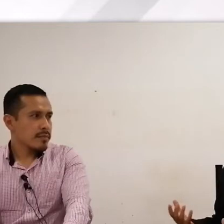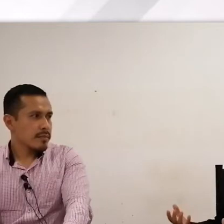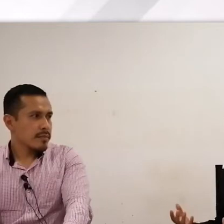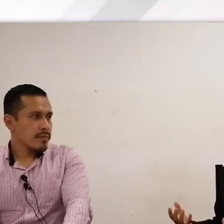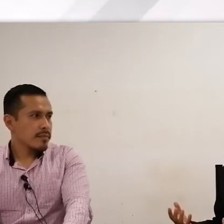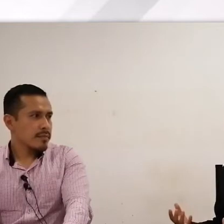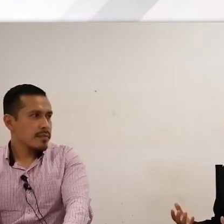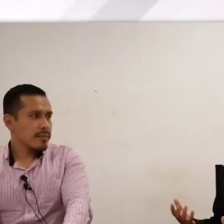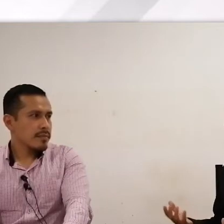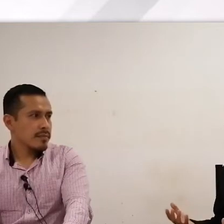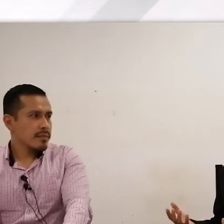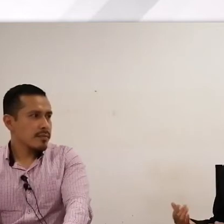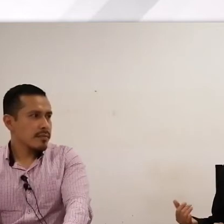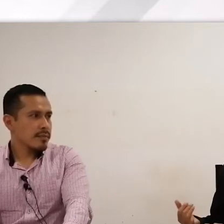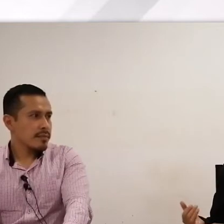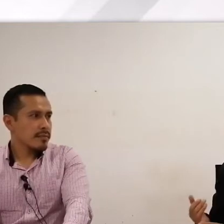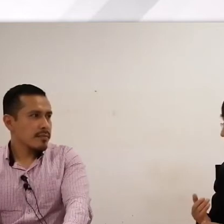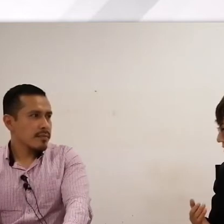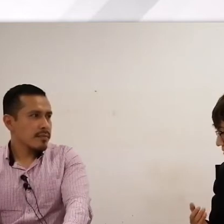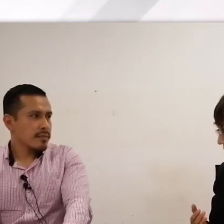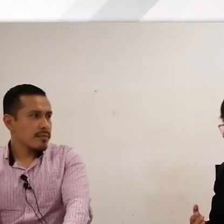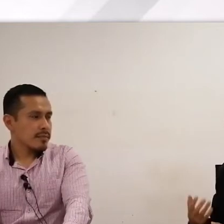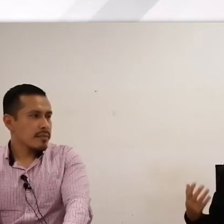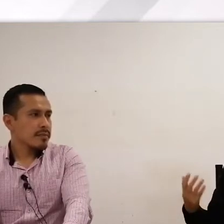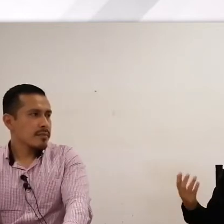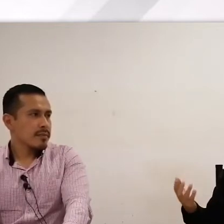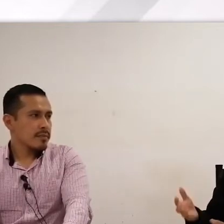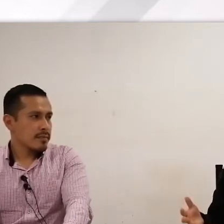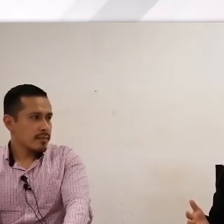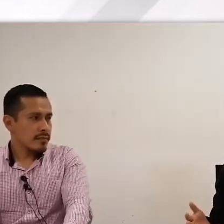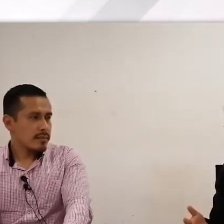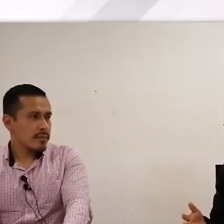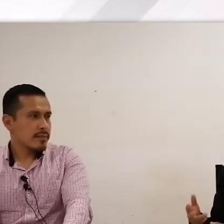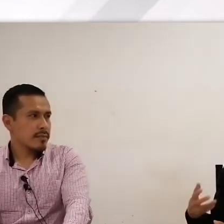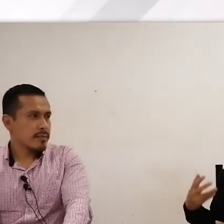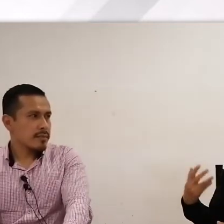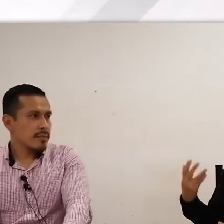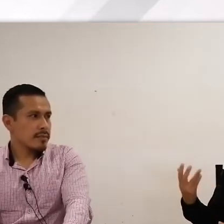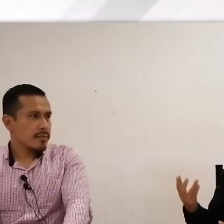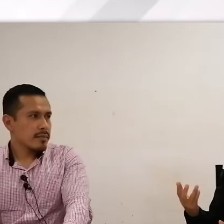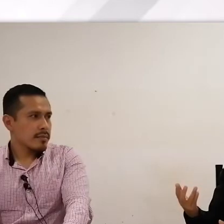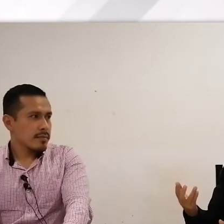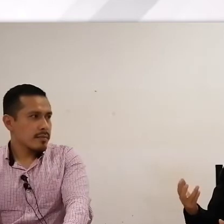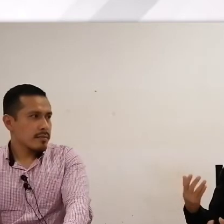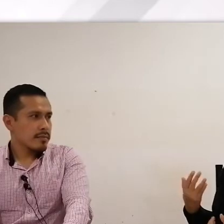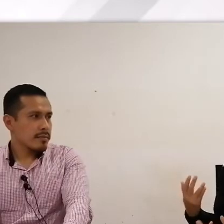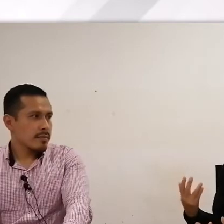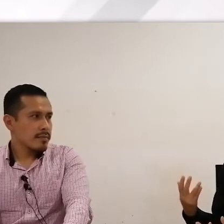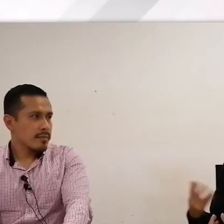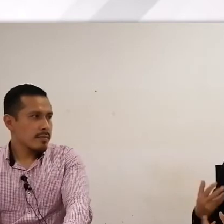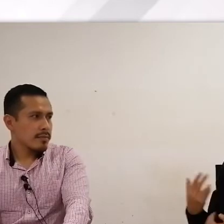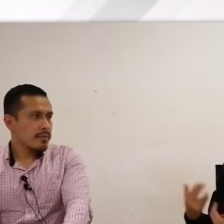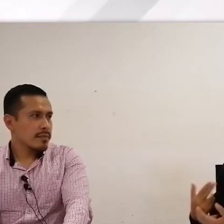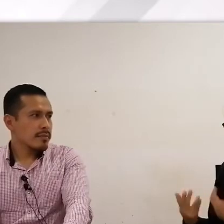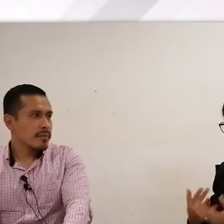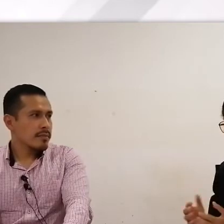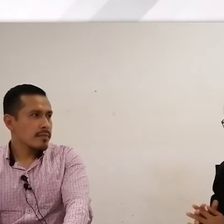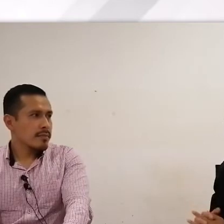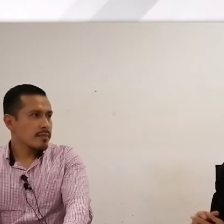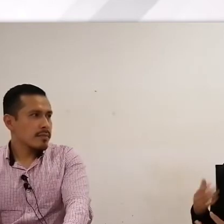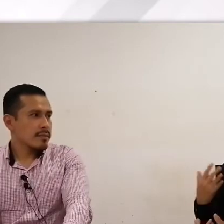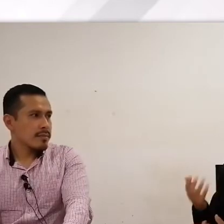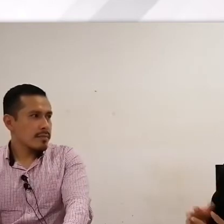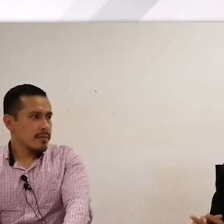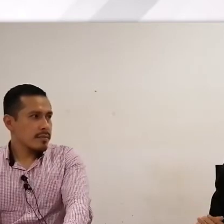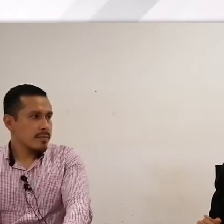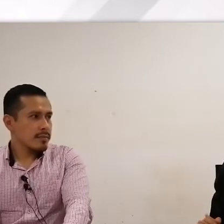ya más complicados, digamos, síndrome de Down, Asperger, no he tenido mucha convivencia